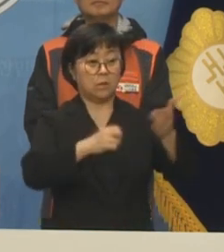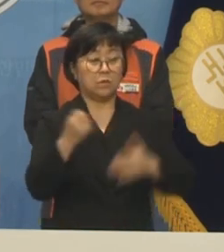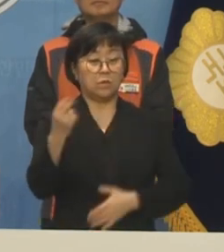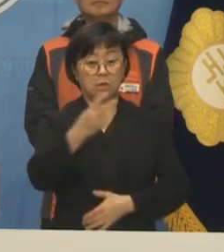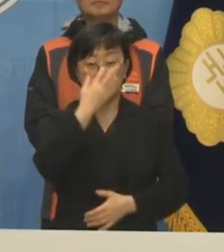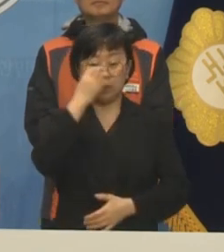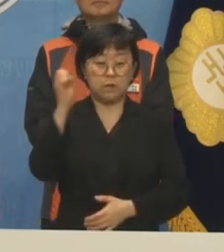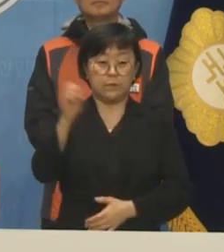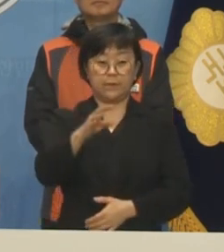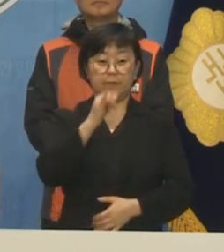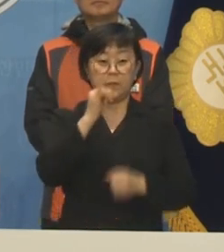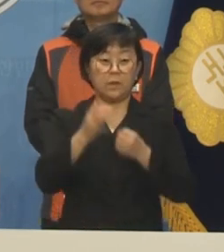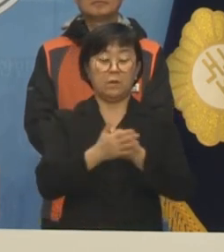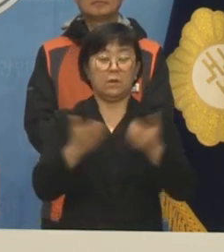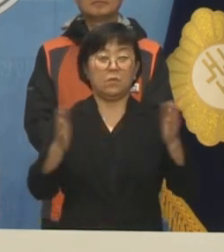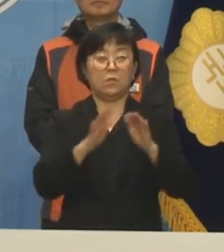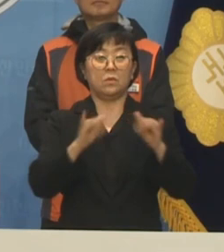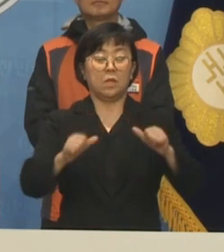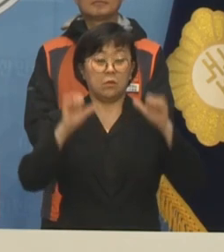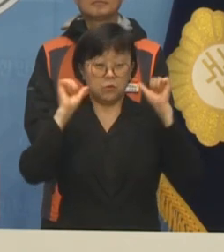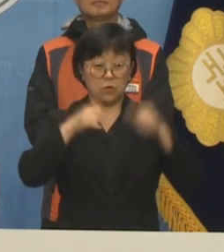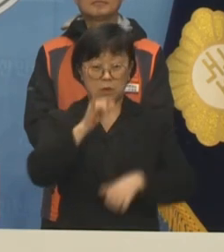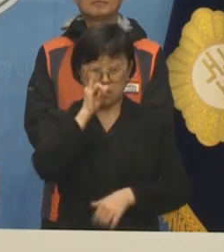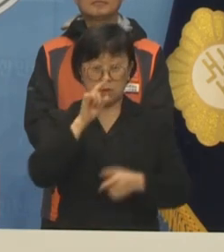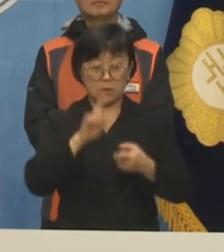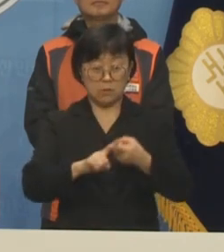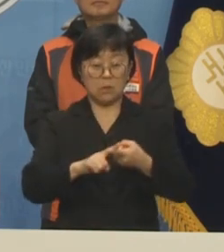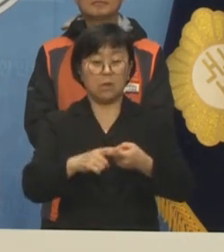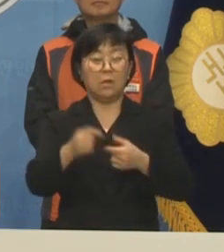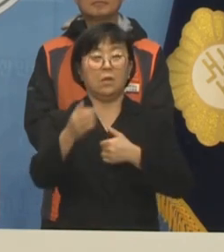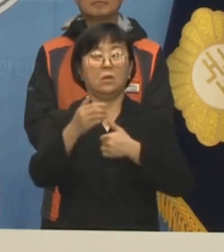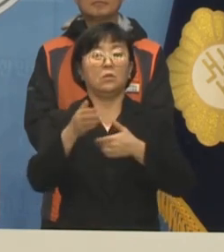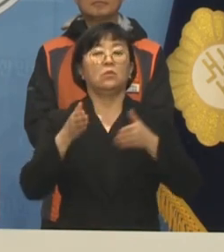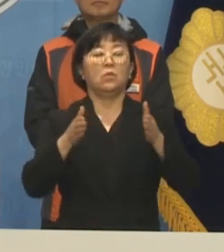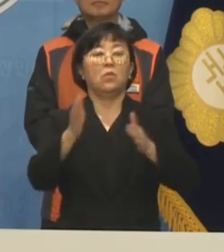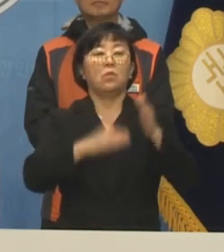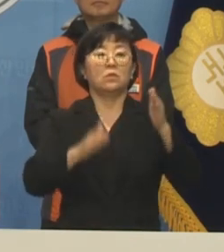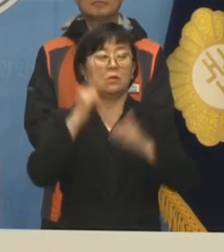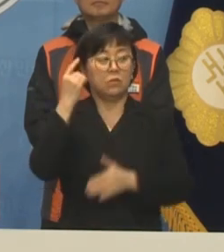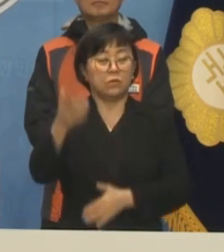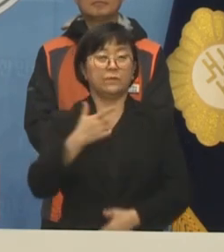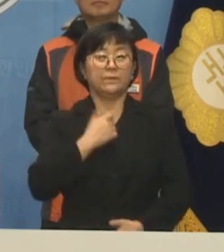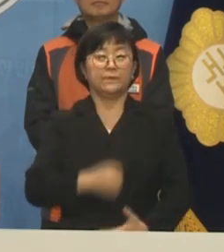또다시 무시하며 노동자를 우롱할 것인지 도로공사에게 묻고 싶다.